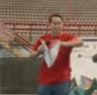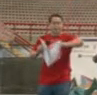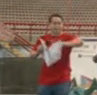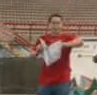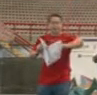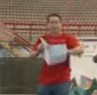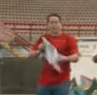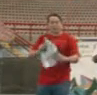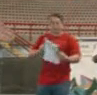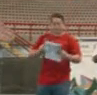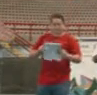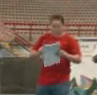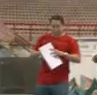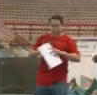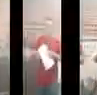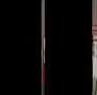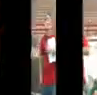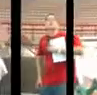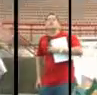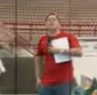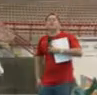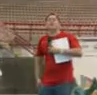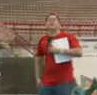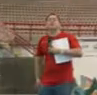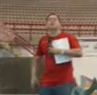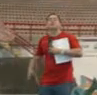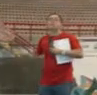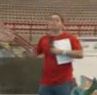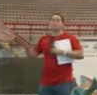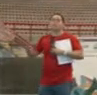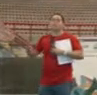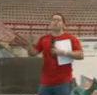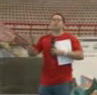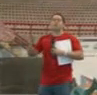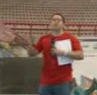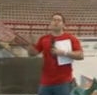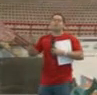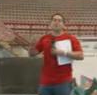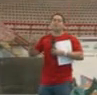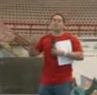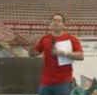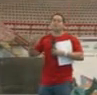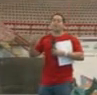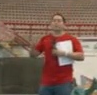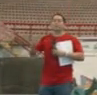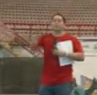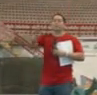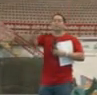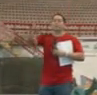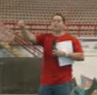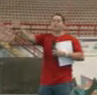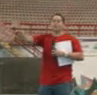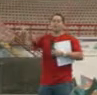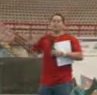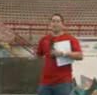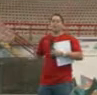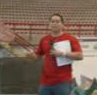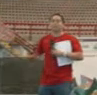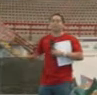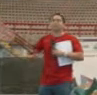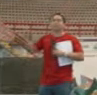Vamos aqui para Renascimento e Reforma? A gente só vai descobrir quais são as outras árvores que a gente pode vender, da mesma coisa com os